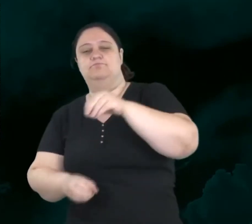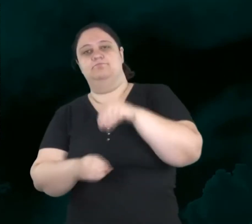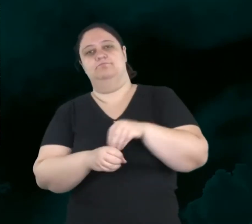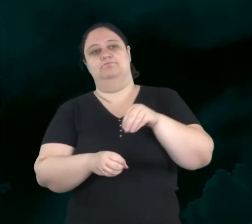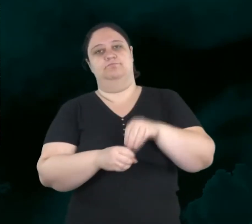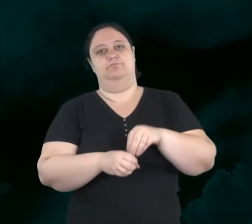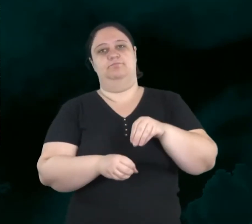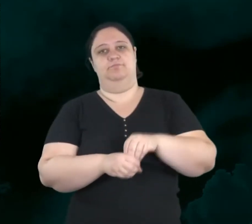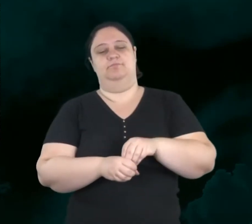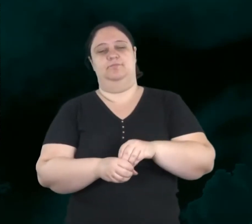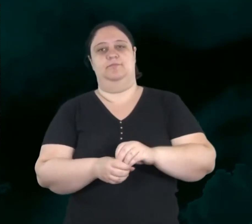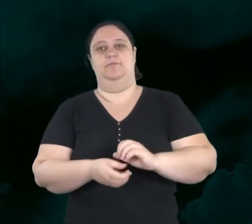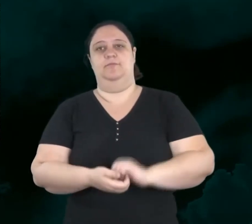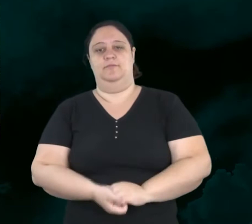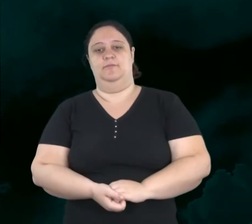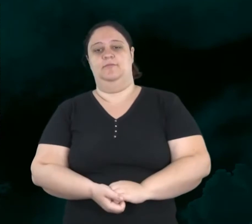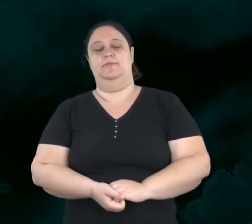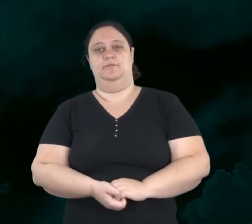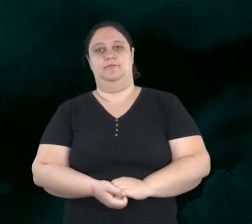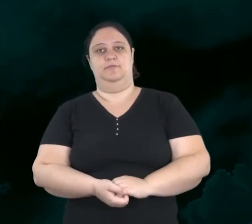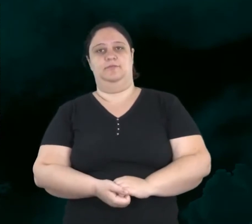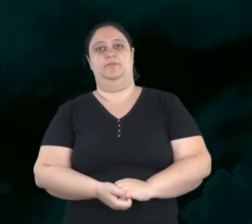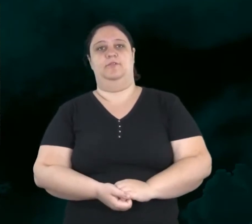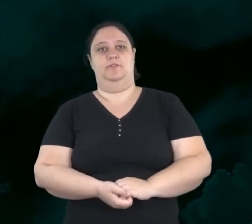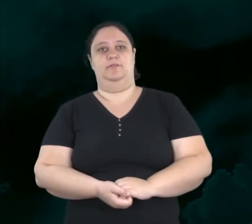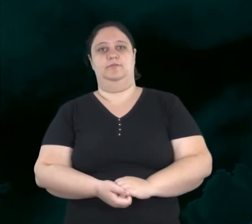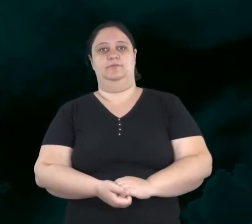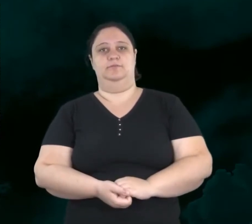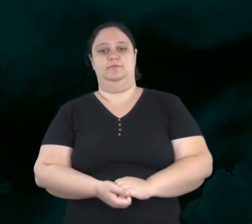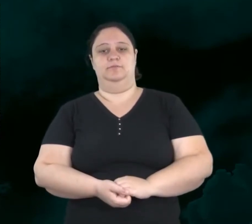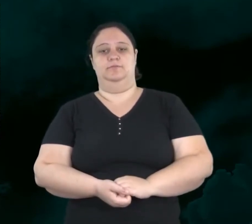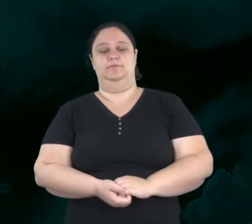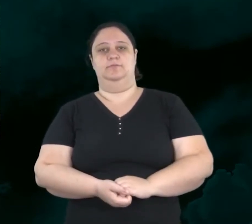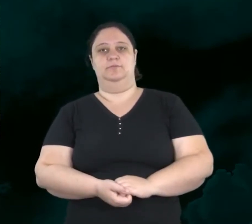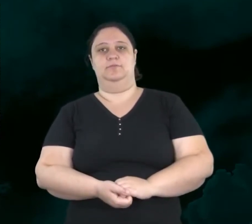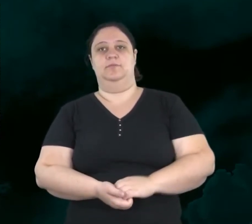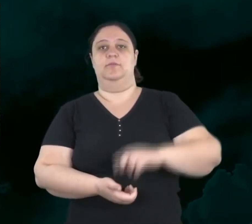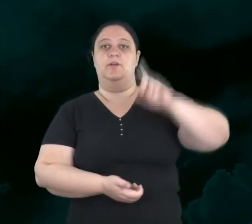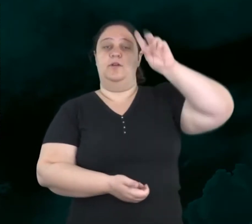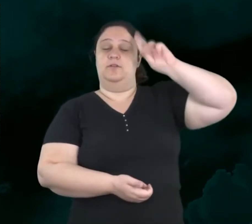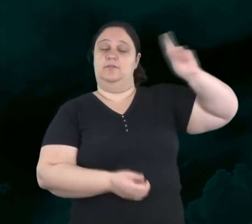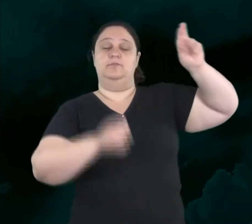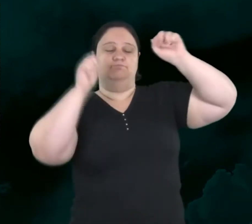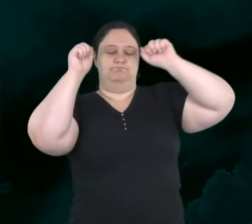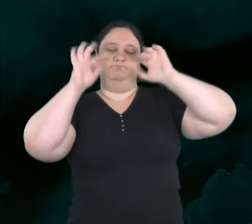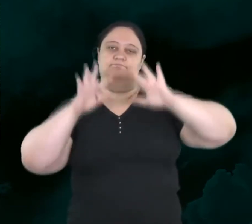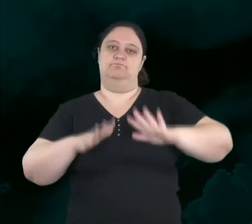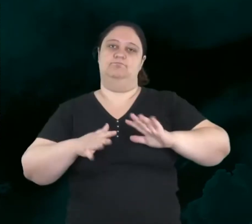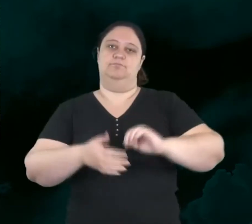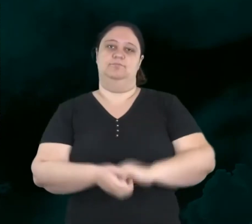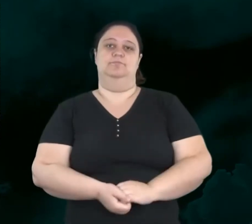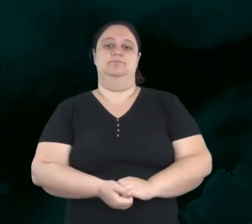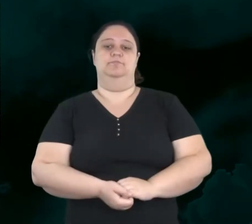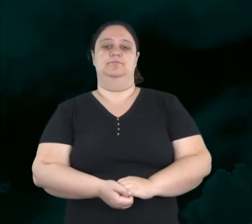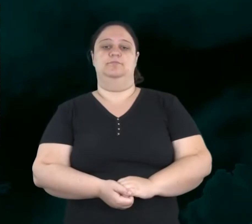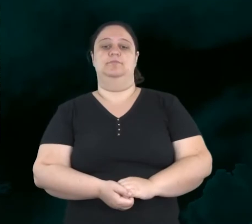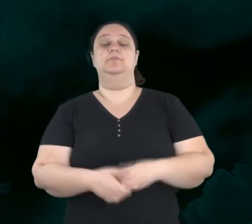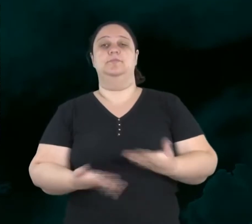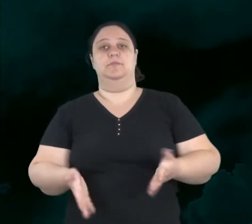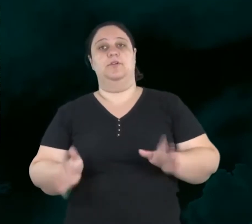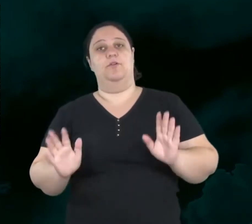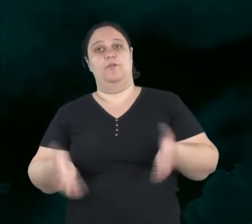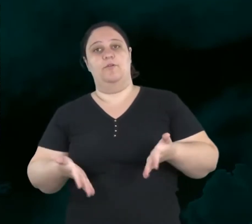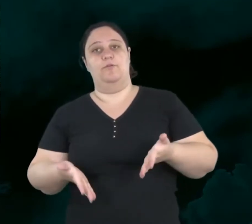retribuído lá na sua conta celestial, o fruto de justiça. Muito bem, nós